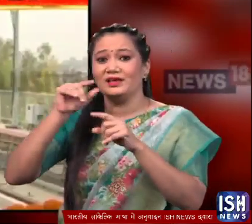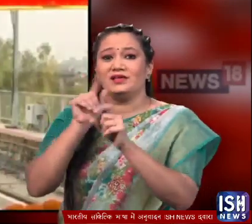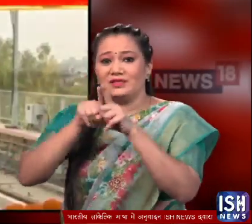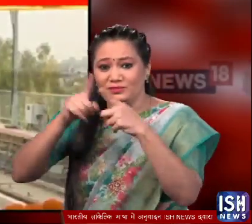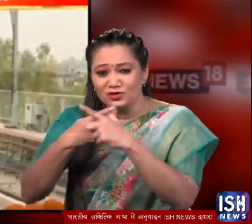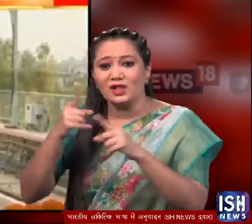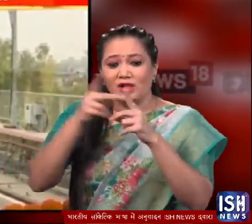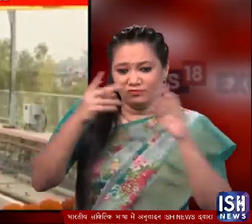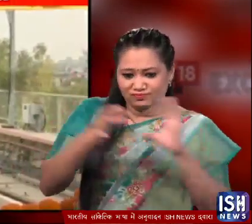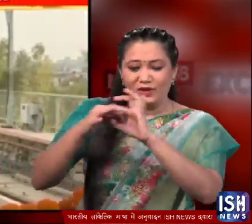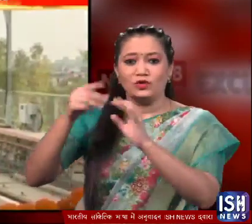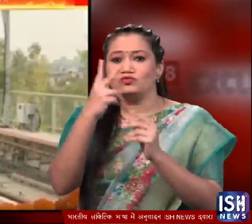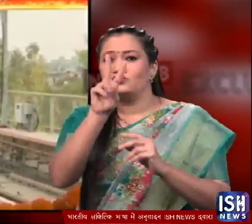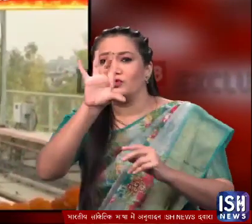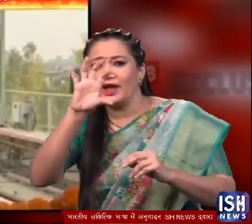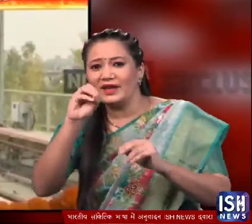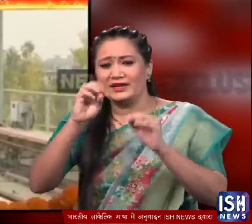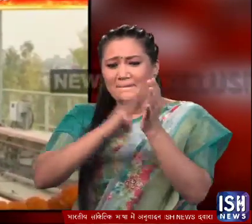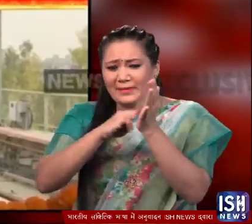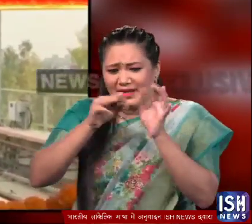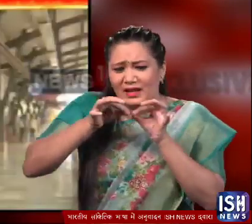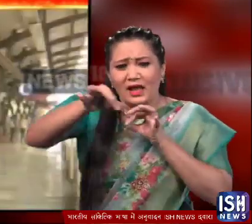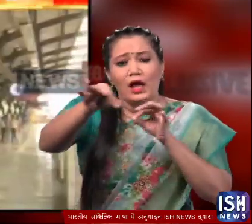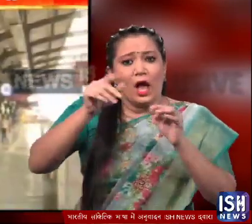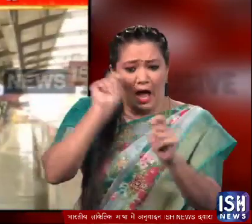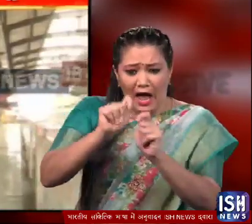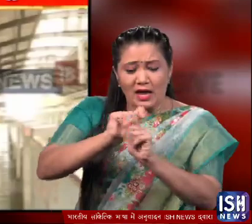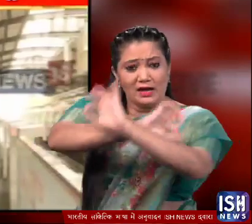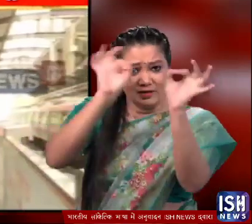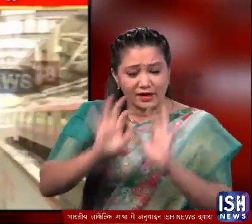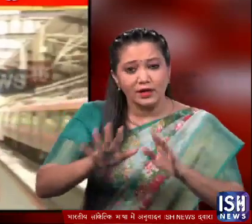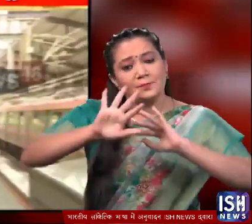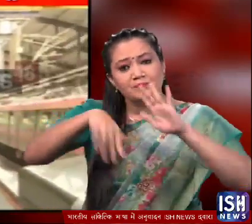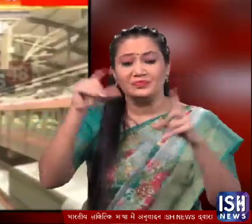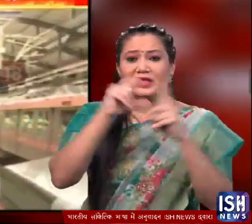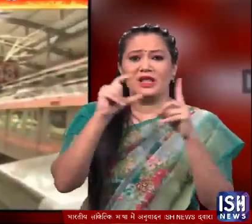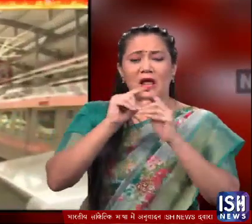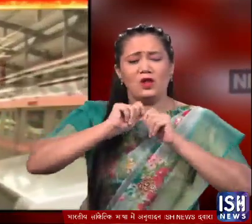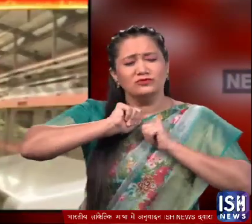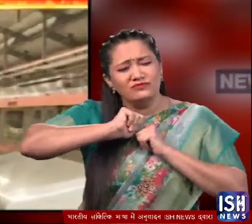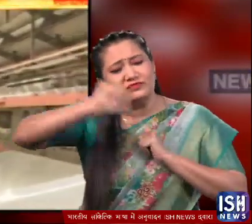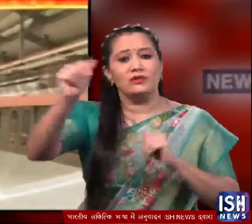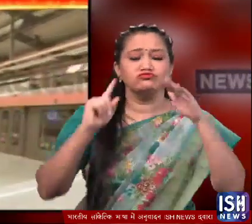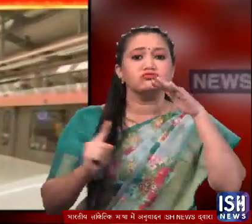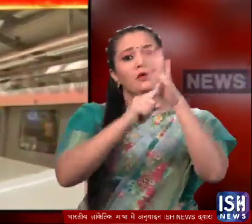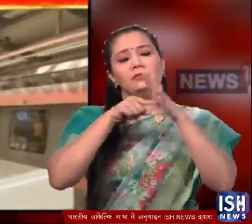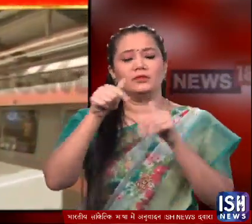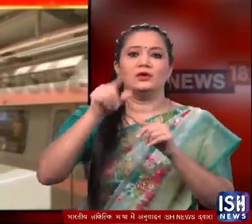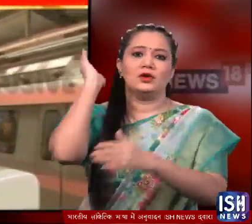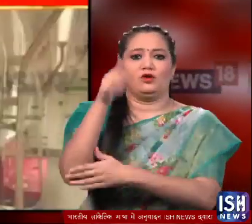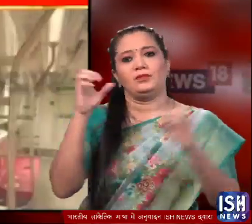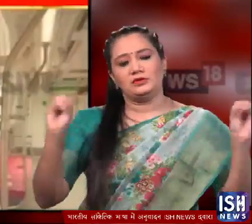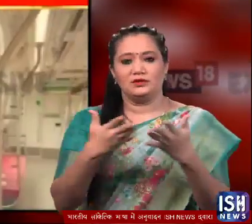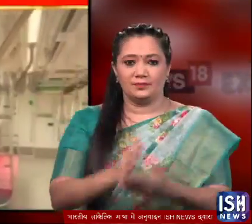स्टेशन के बीच के 290 मीटर के हिस्से को पूरा किया गया, उसके बाद राजधानी में सबसे लंबे रूट की मेट्रो चलना शुरू हो गई। यानी